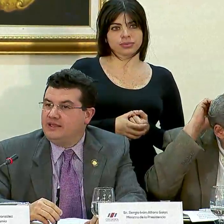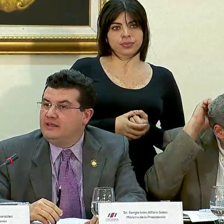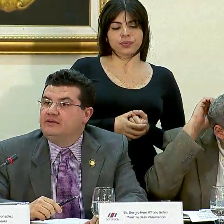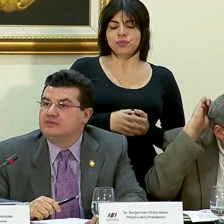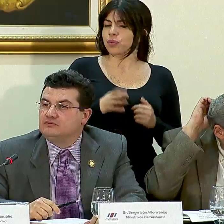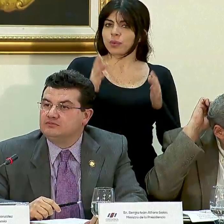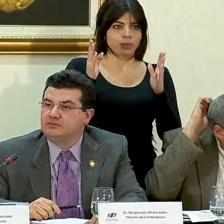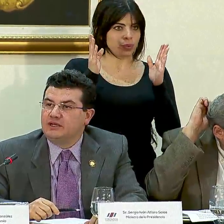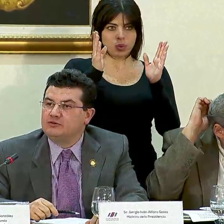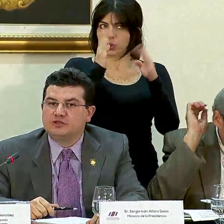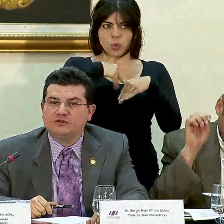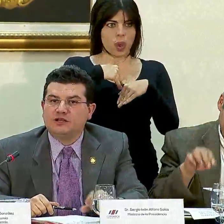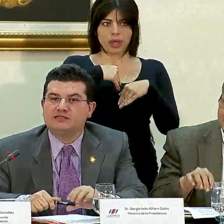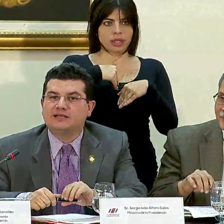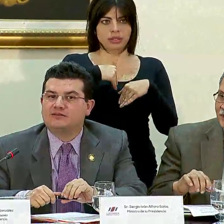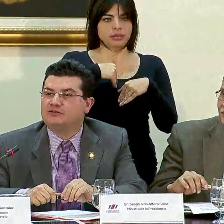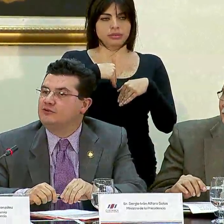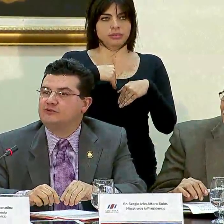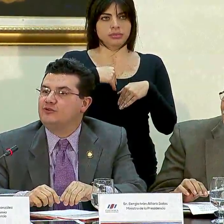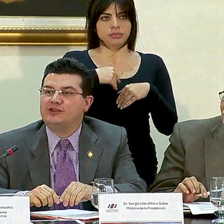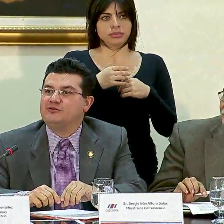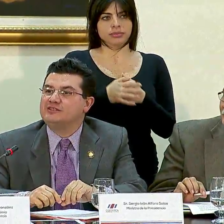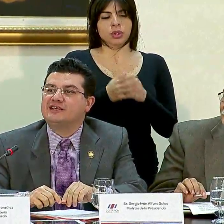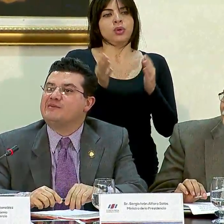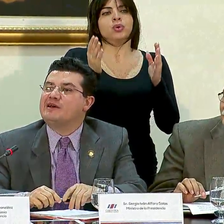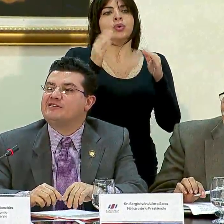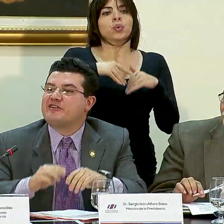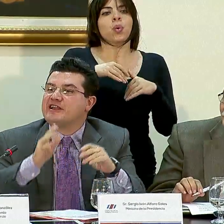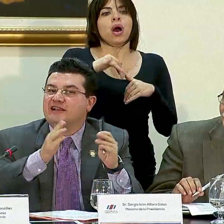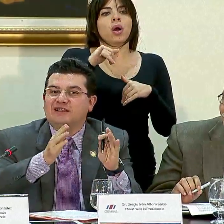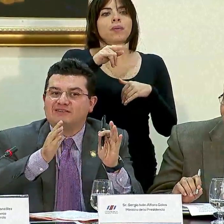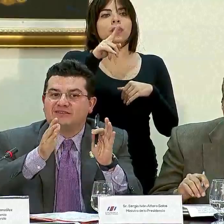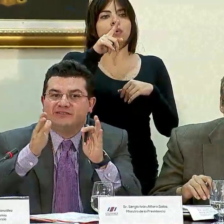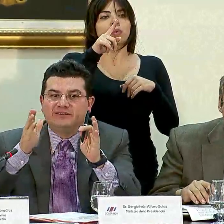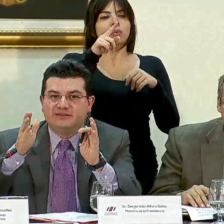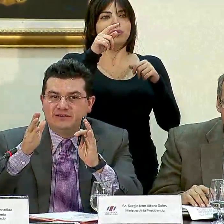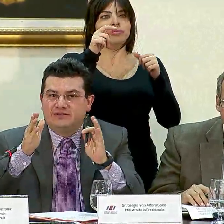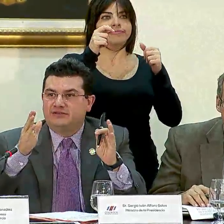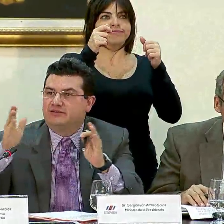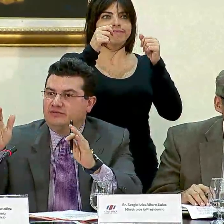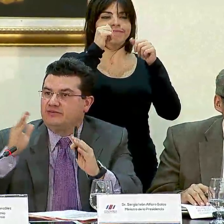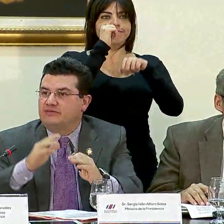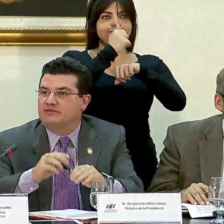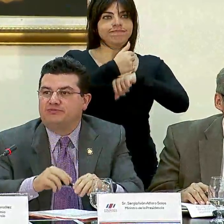No hay, digamos que no hay un esquema de reglas